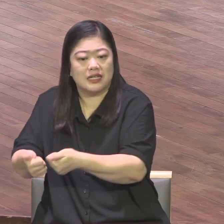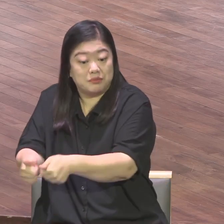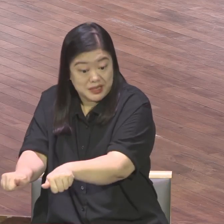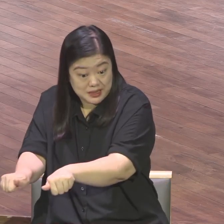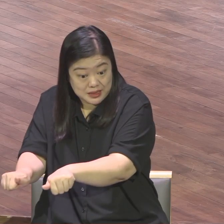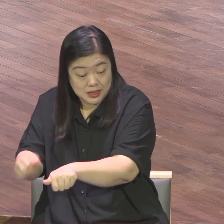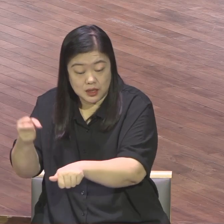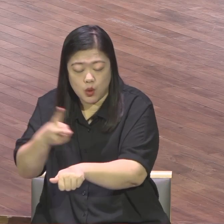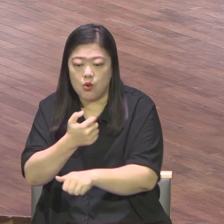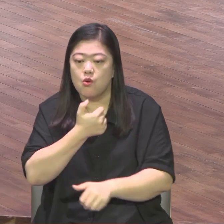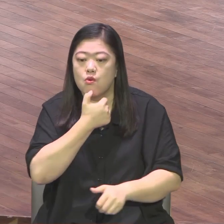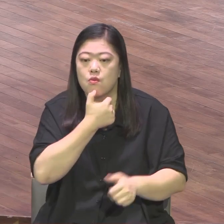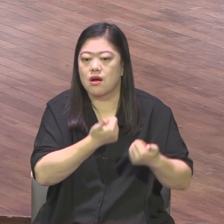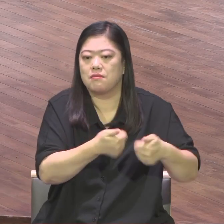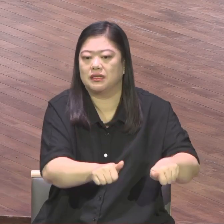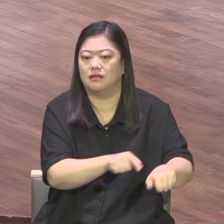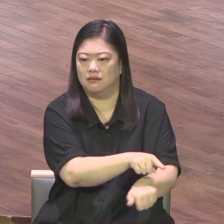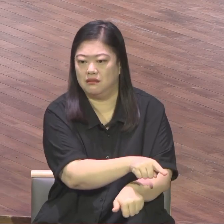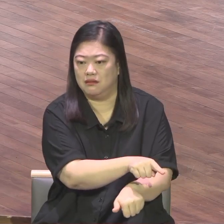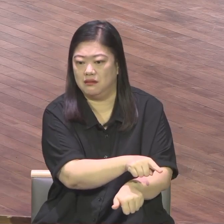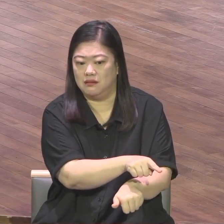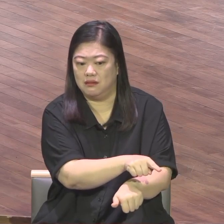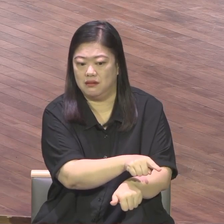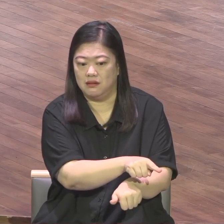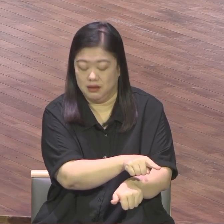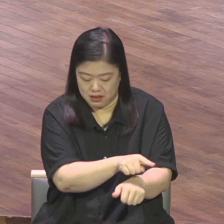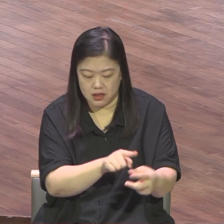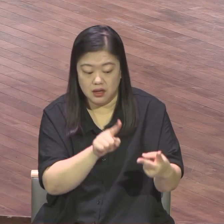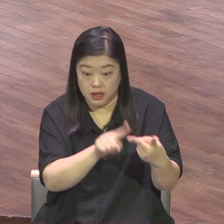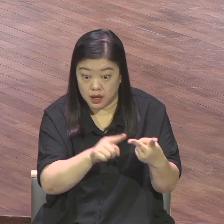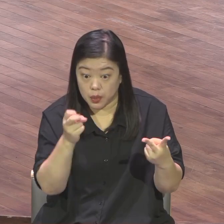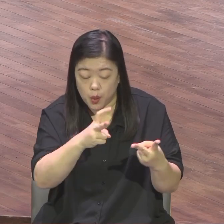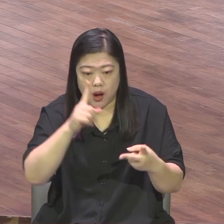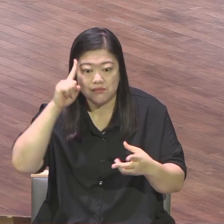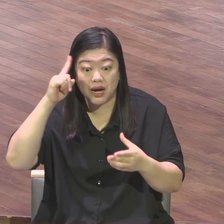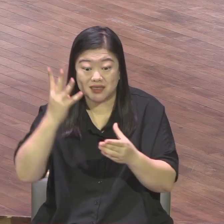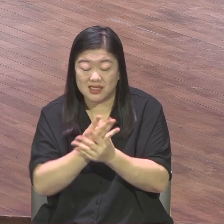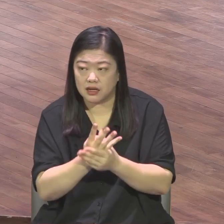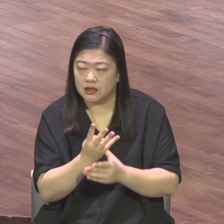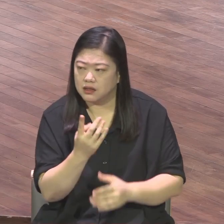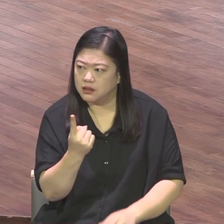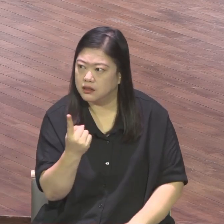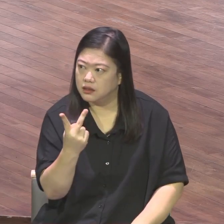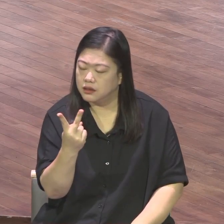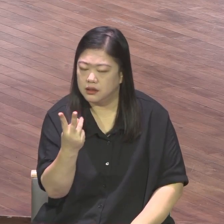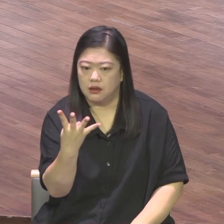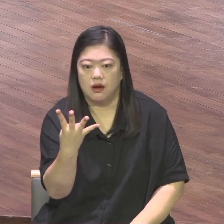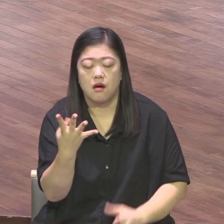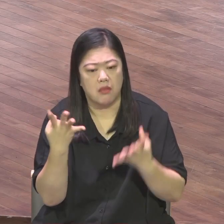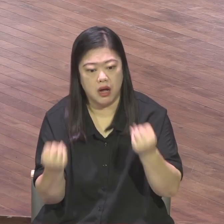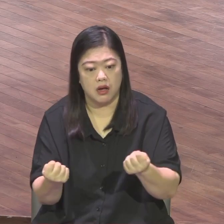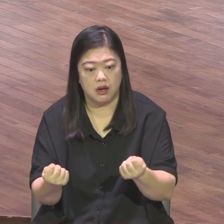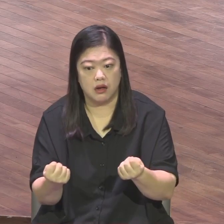하면 철학박사, 신학박사, 문학박사, 박사만 해도 몇 개가 될 정도로 대단한 사람이요.